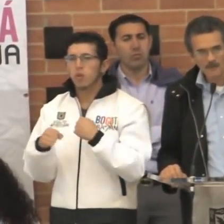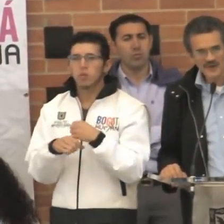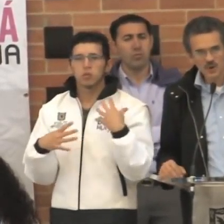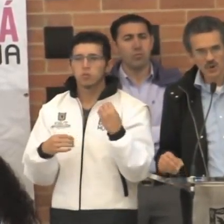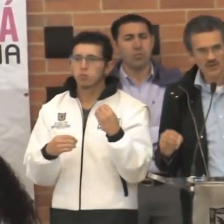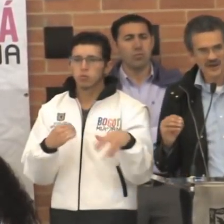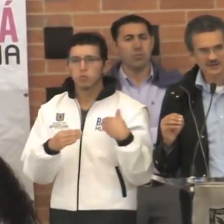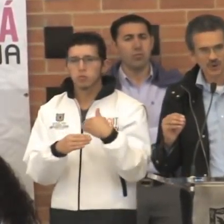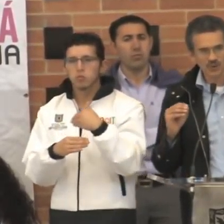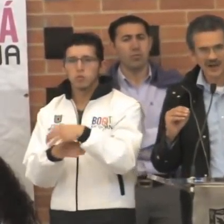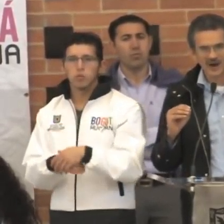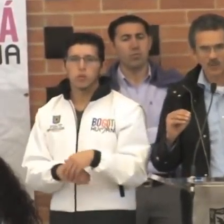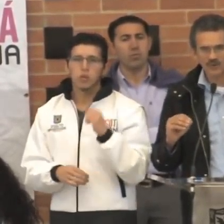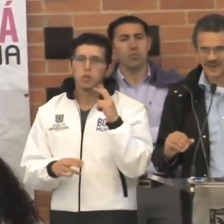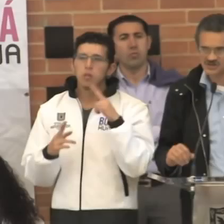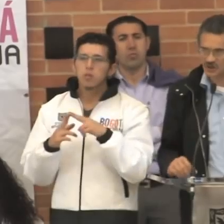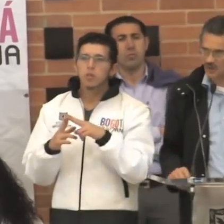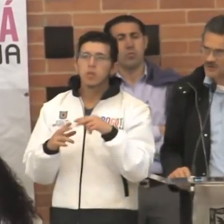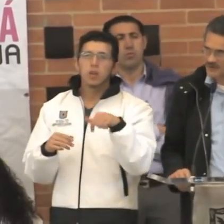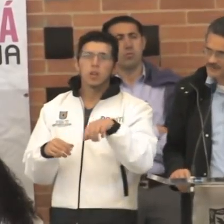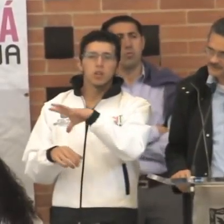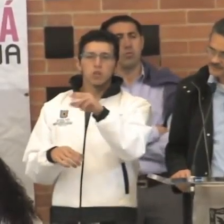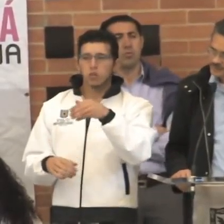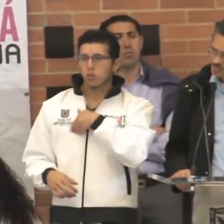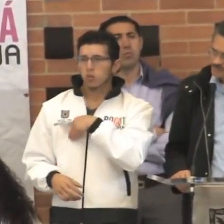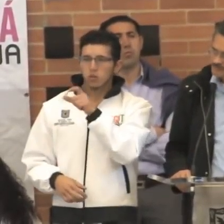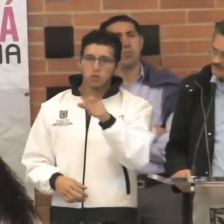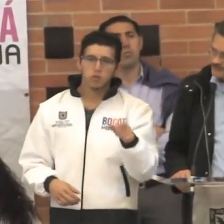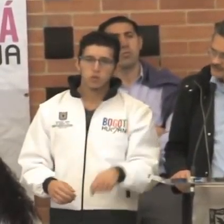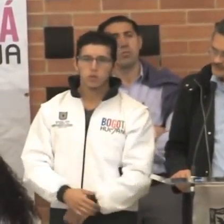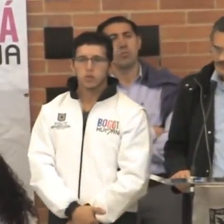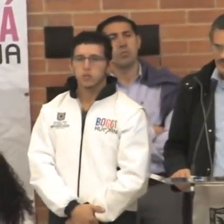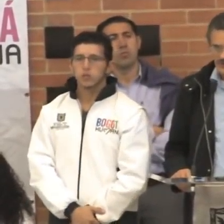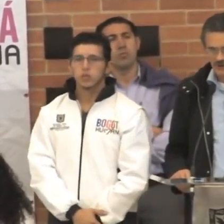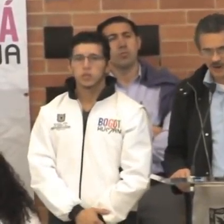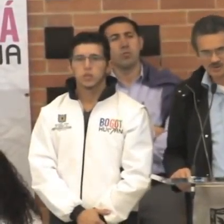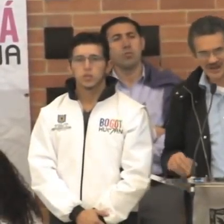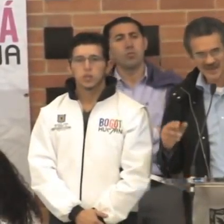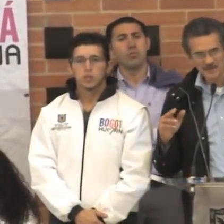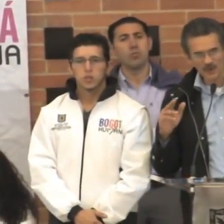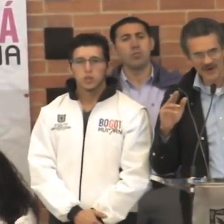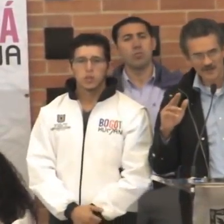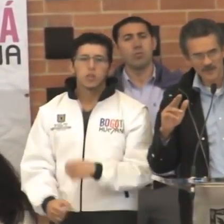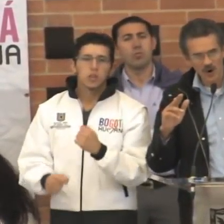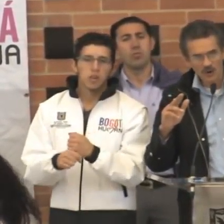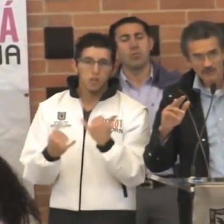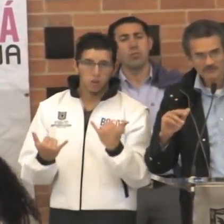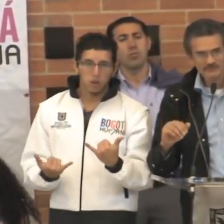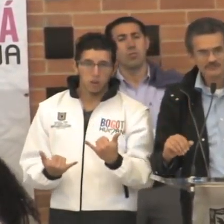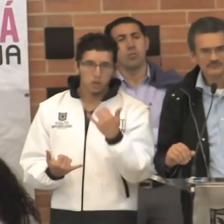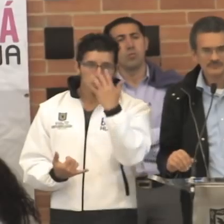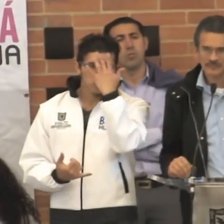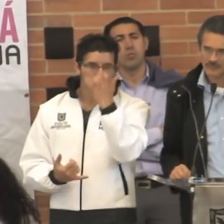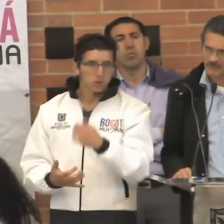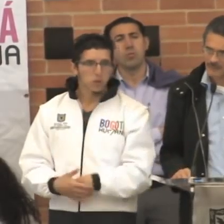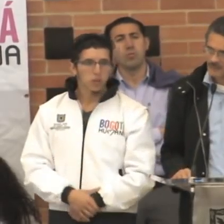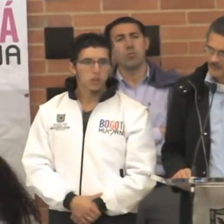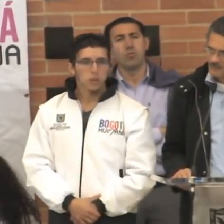tenido vínculo directo con la comunidad de Ciudad Bolívar. Trabajamos aquí, por ejemplo,